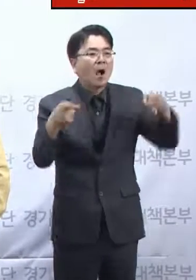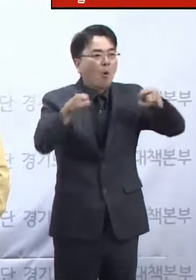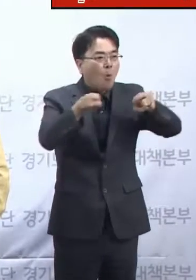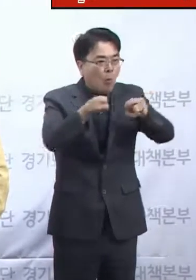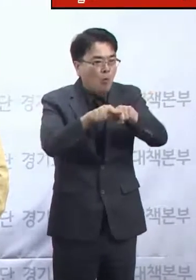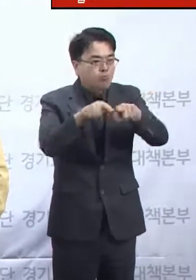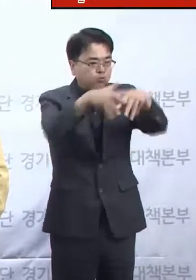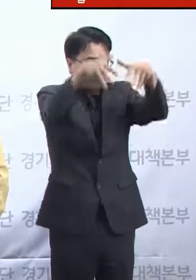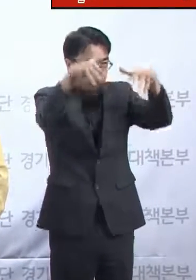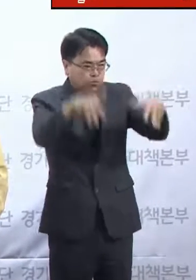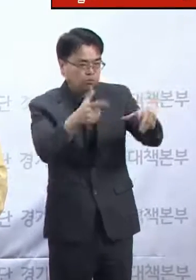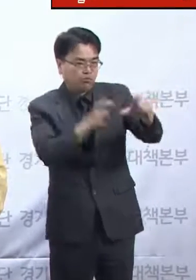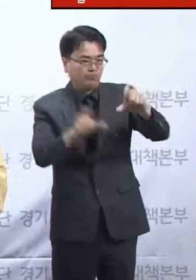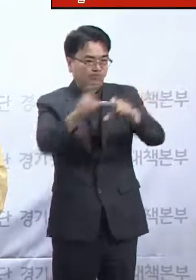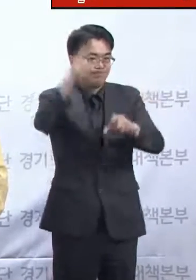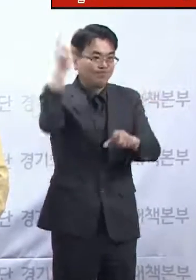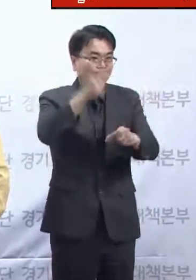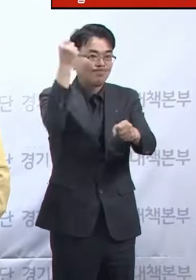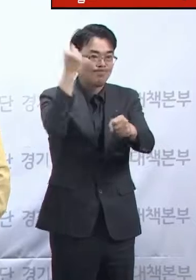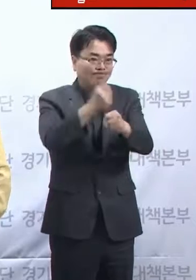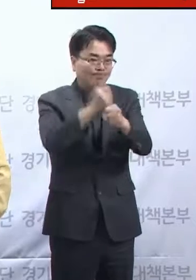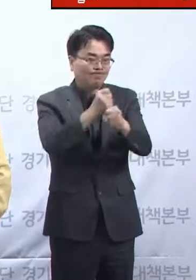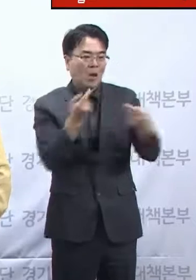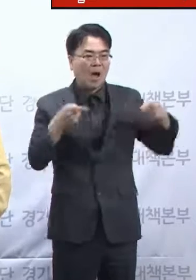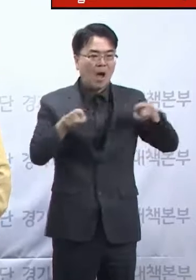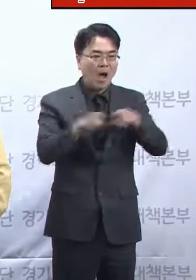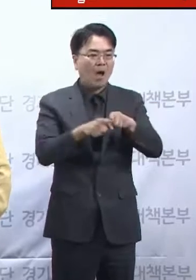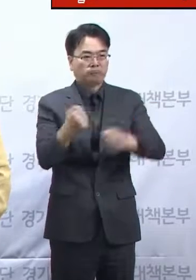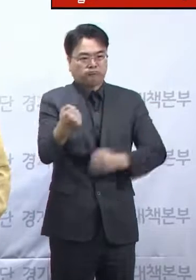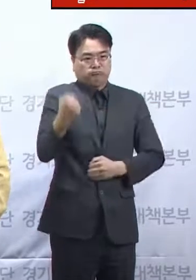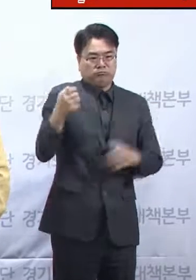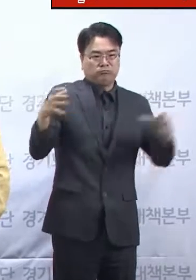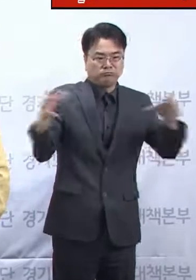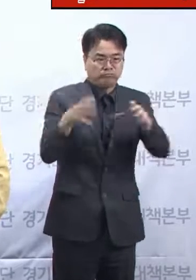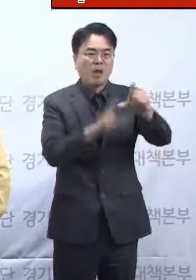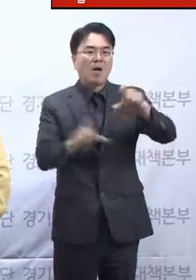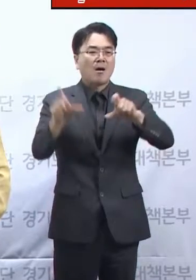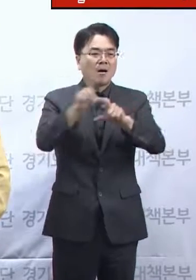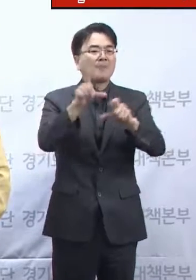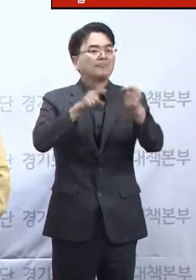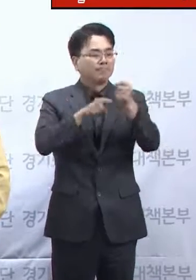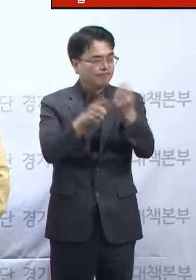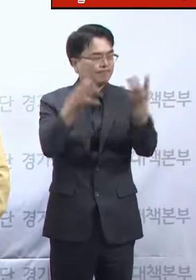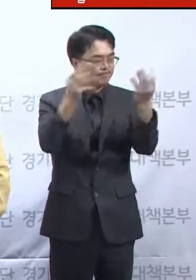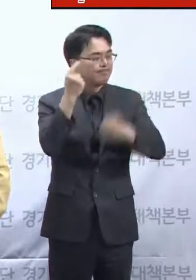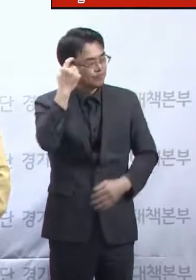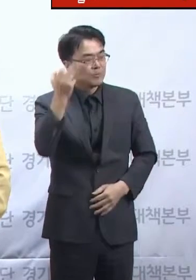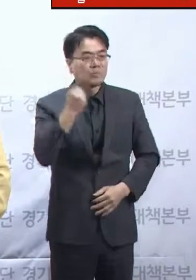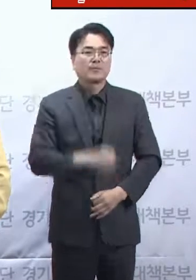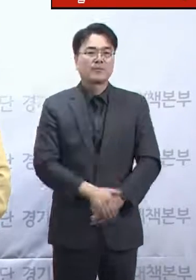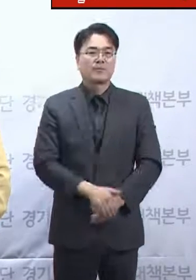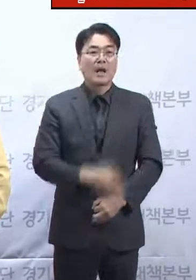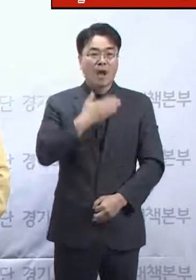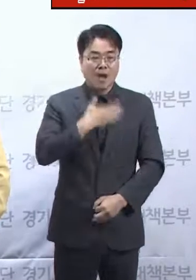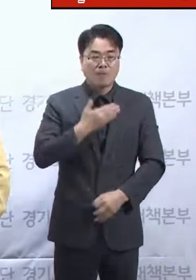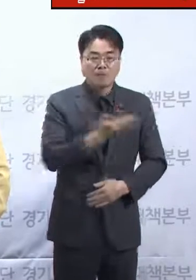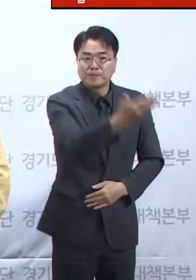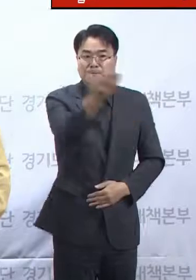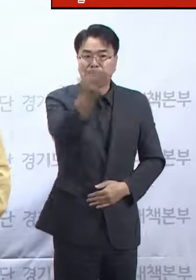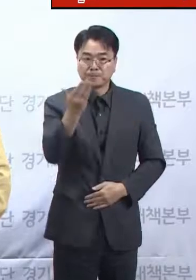공동체제를 더욱 강화하고 함께 협력하게 된 것을 뜻깊게 생각을 합니다. 아시는 바와 같이